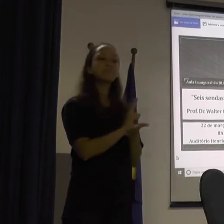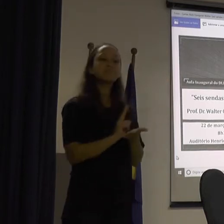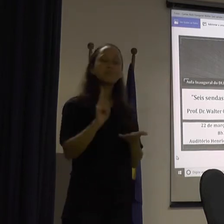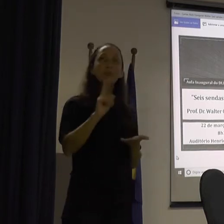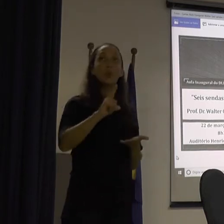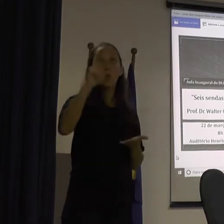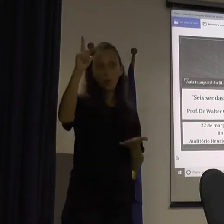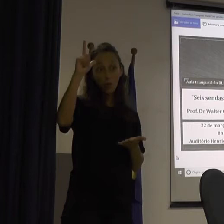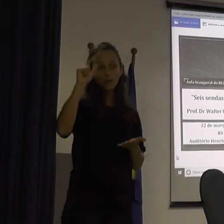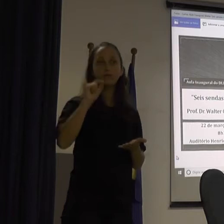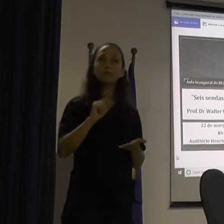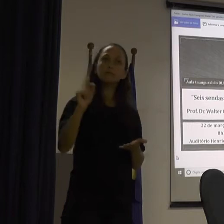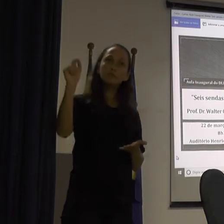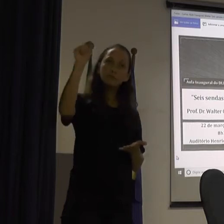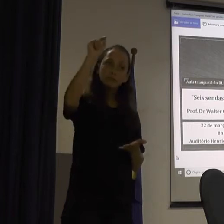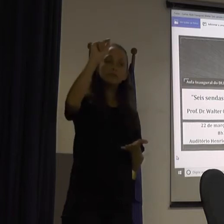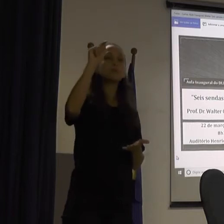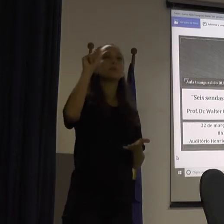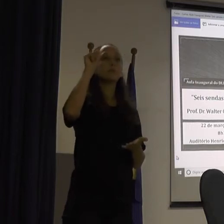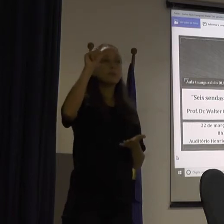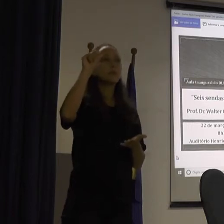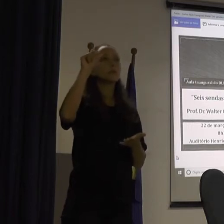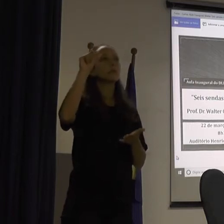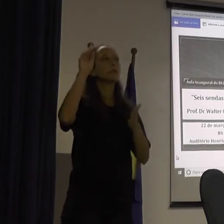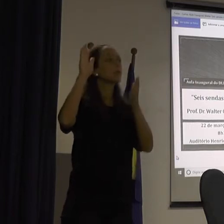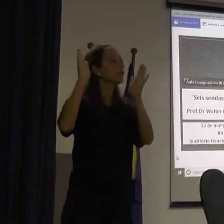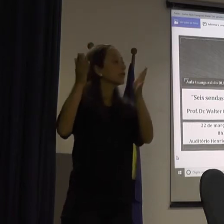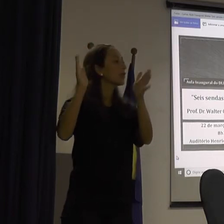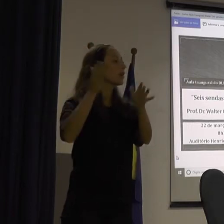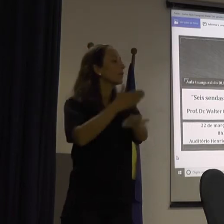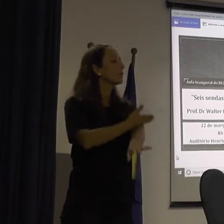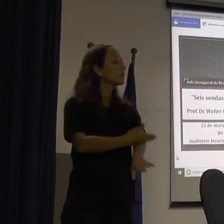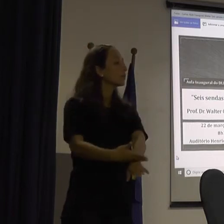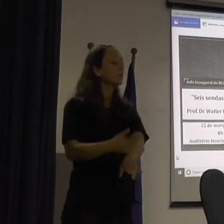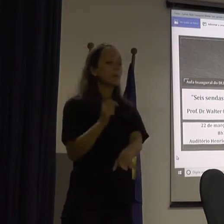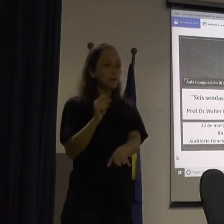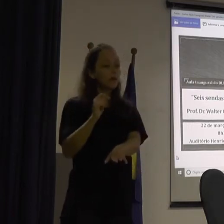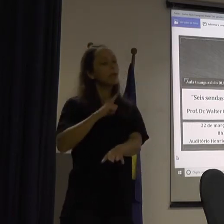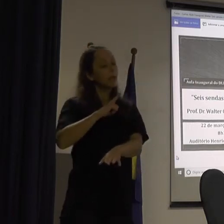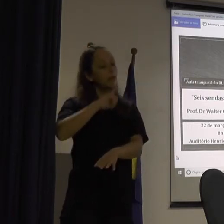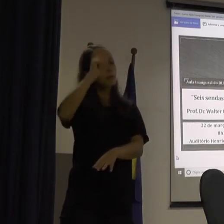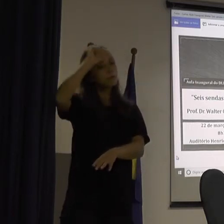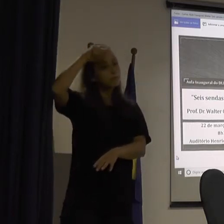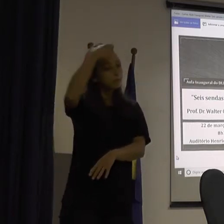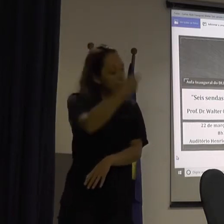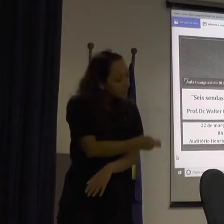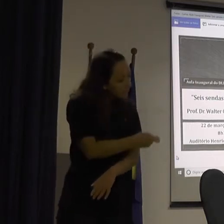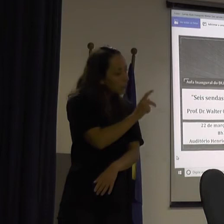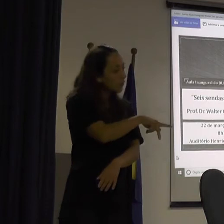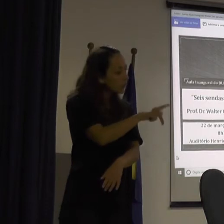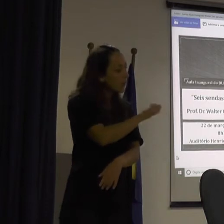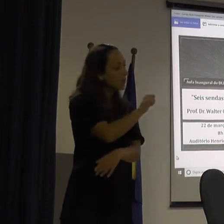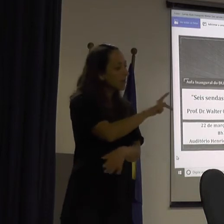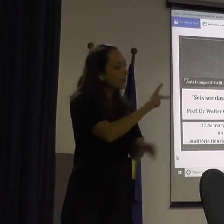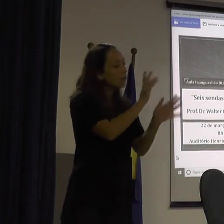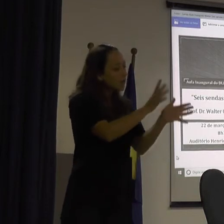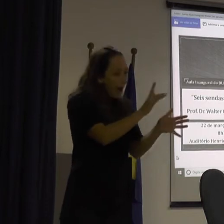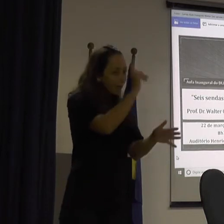coisa original, mas em outras universidades eles fazem esse tipo de homenagem, né, aos professores